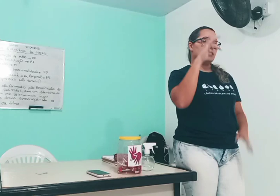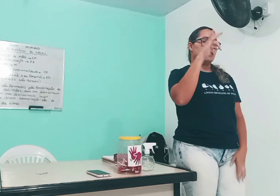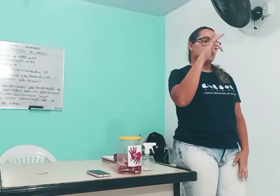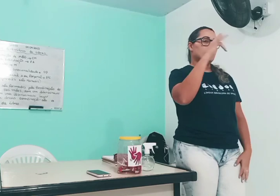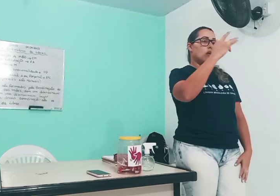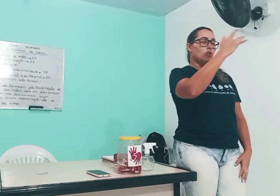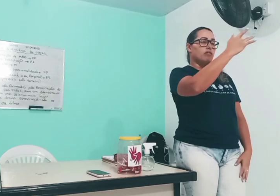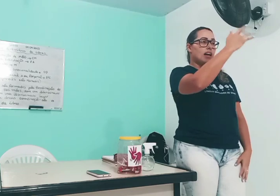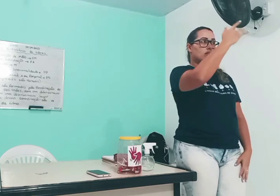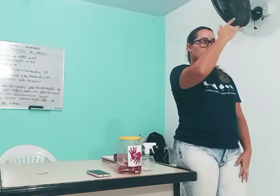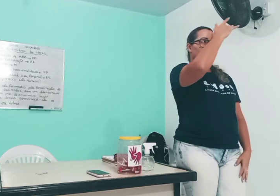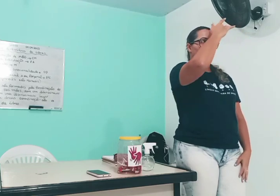desse sinal que eu faço aqui? Ó?